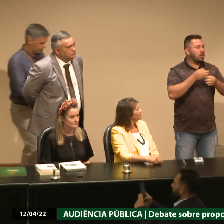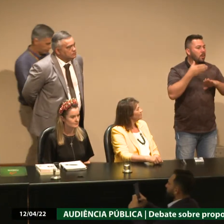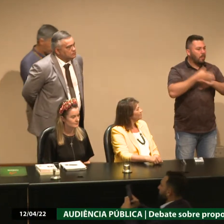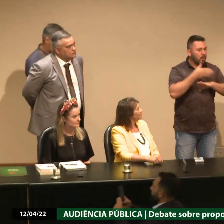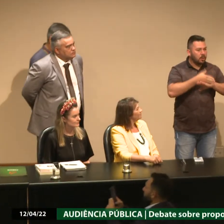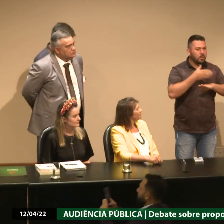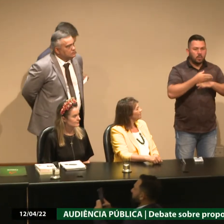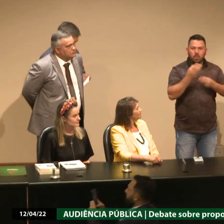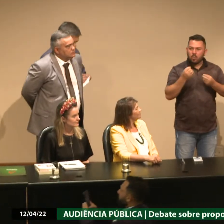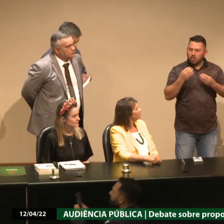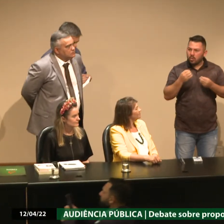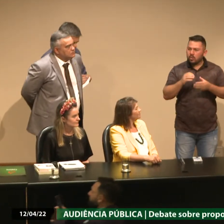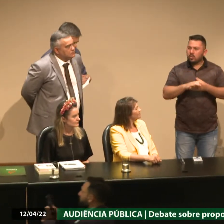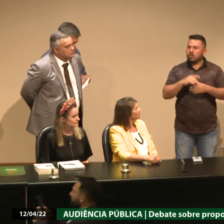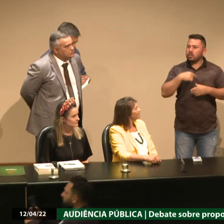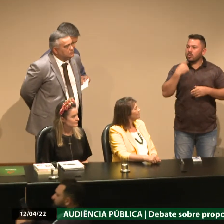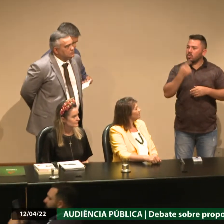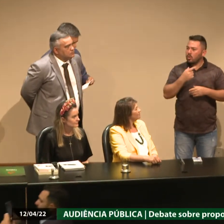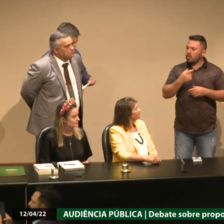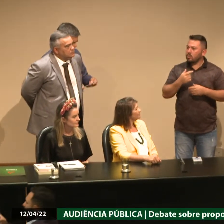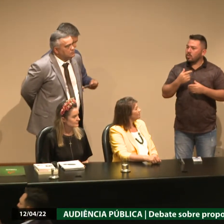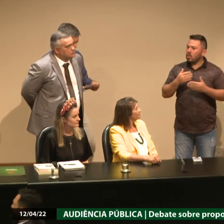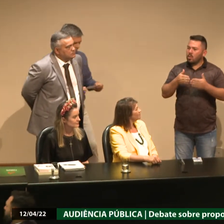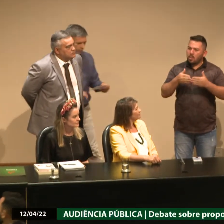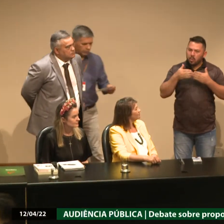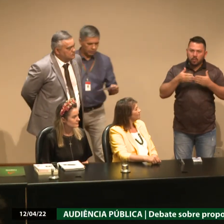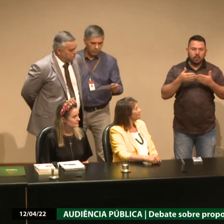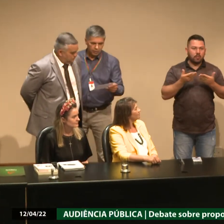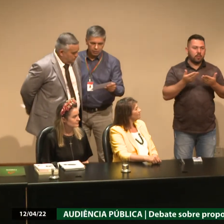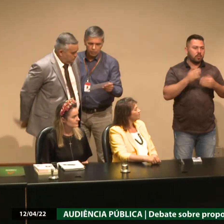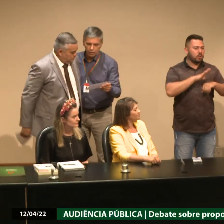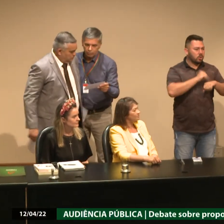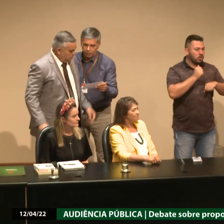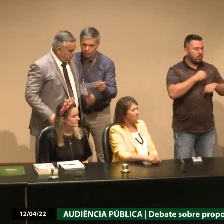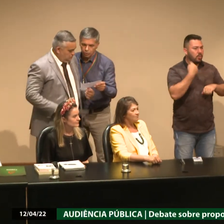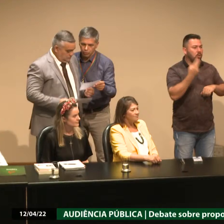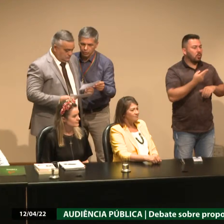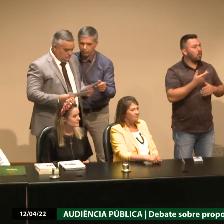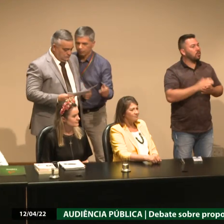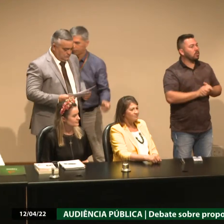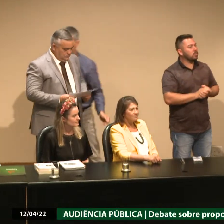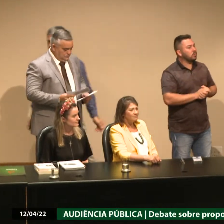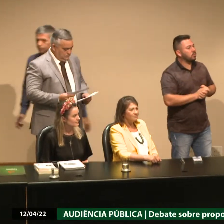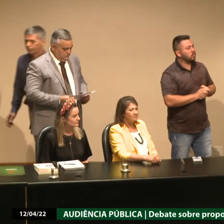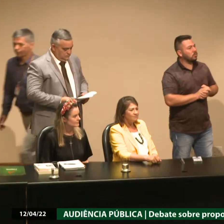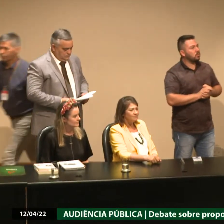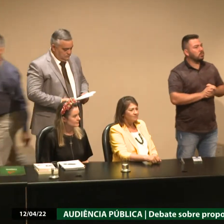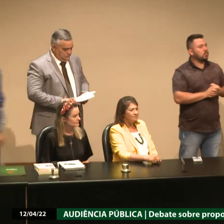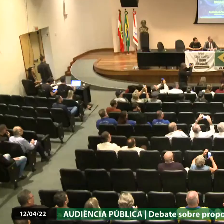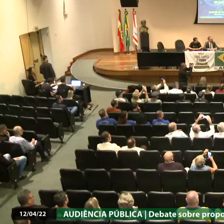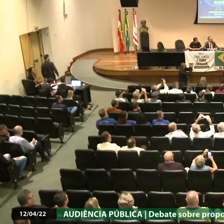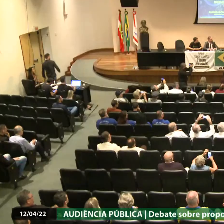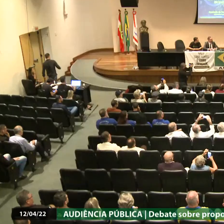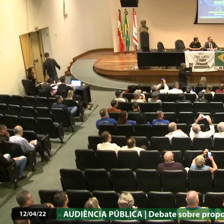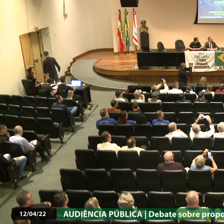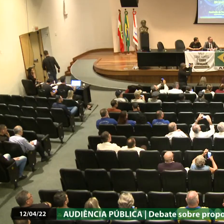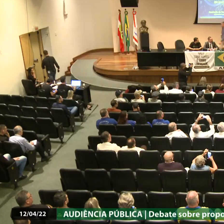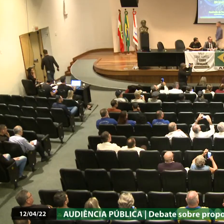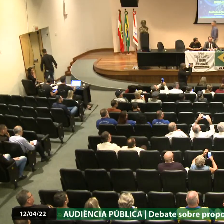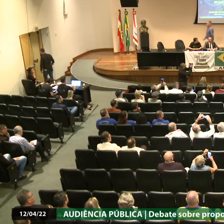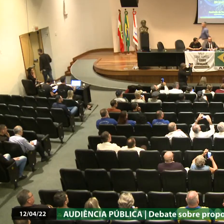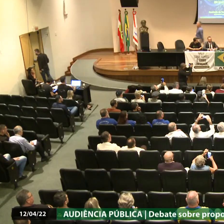se nós puderam ser úteis por favor Conte conosco eu sou presidente